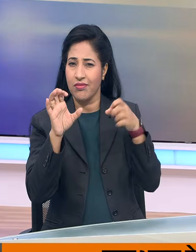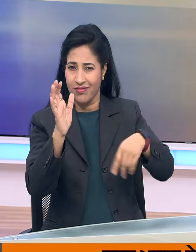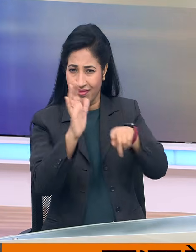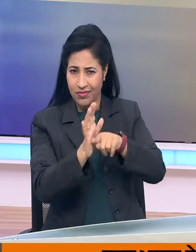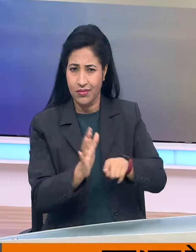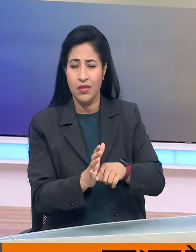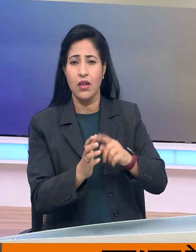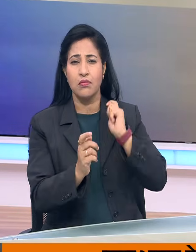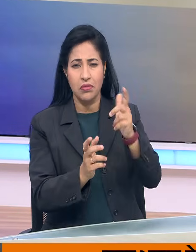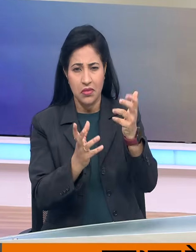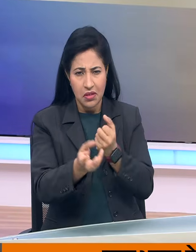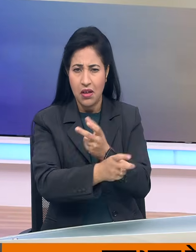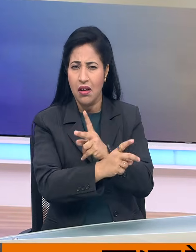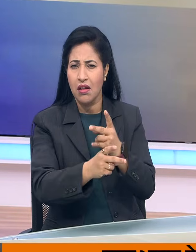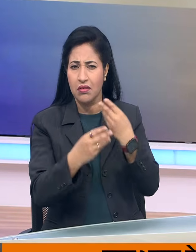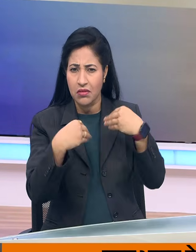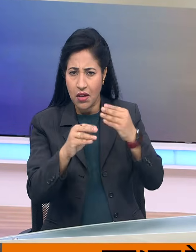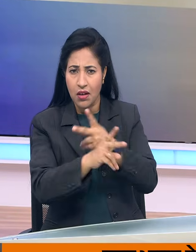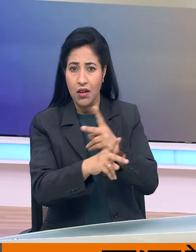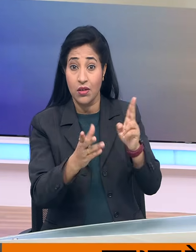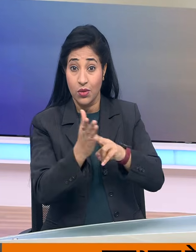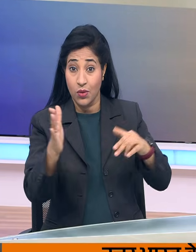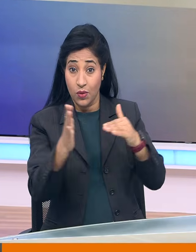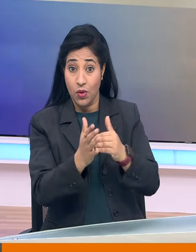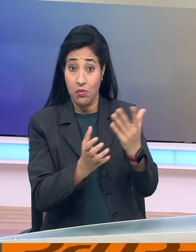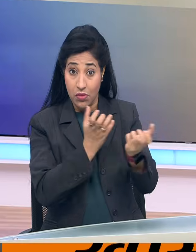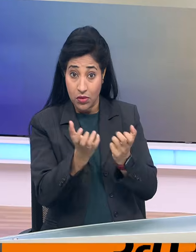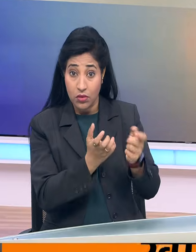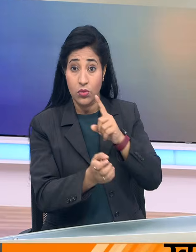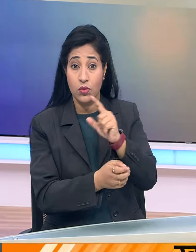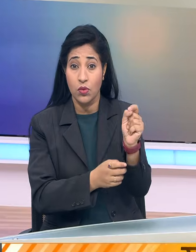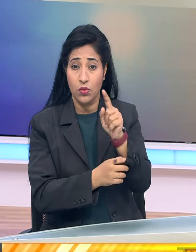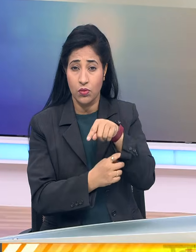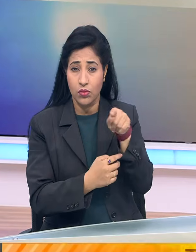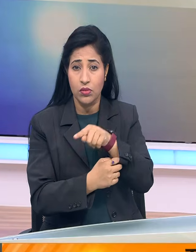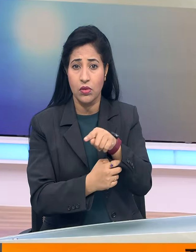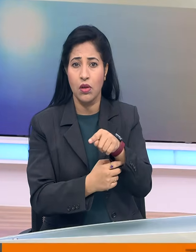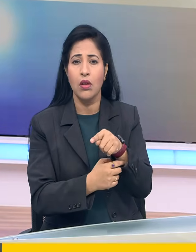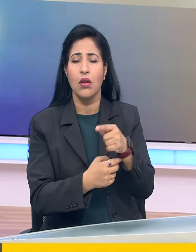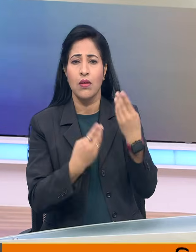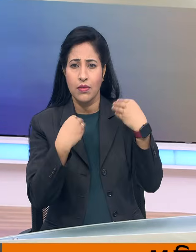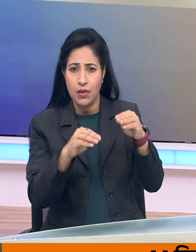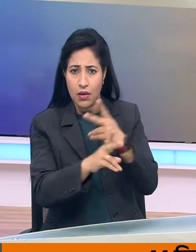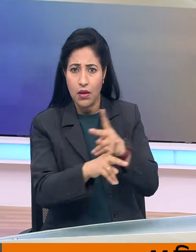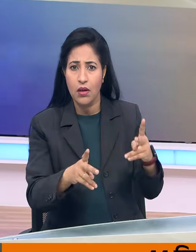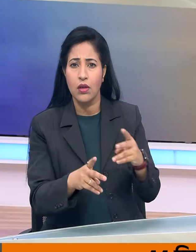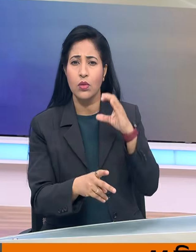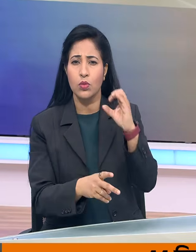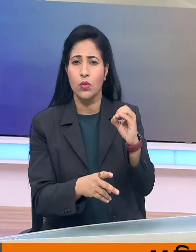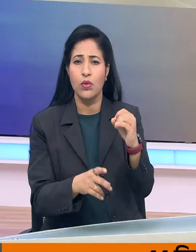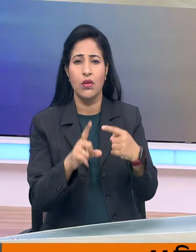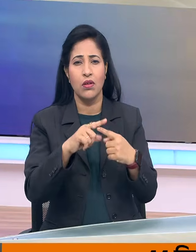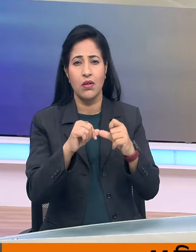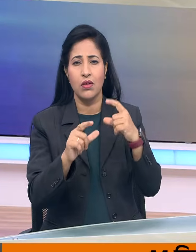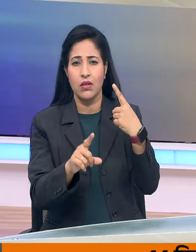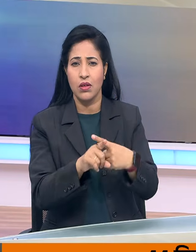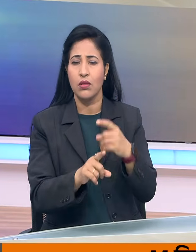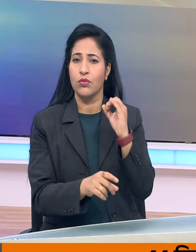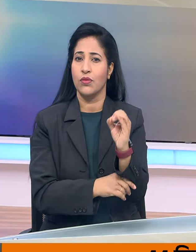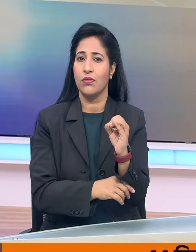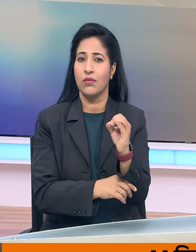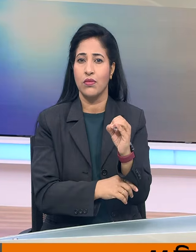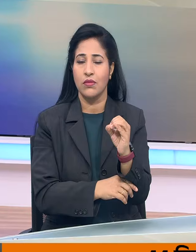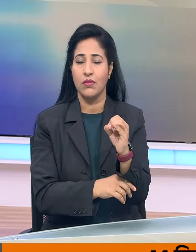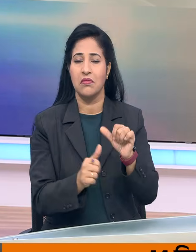के निर्यातकों को भी न्यूजीलैंड के बाजार में 100% उत्पादों पर शून्य शुल्क के साथ